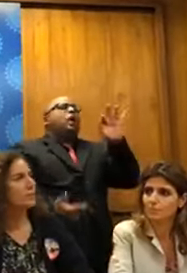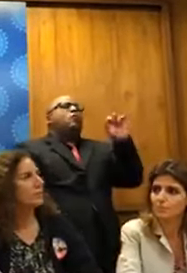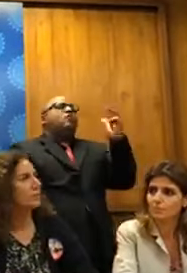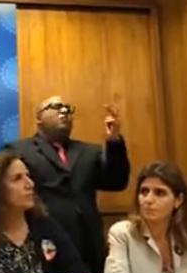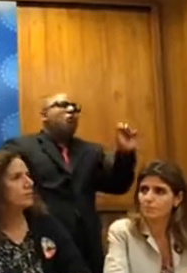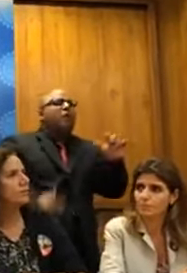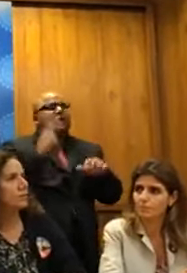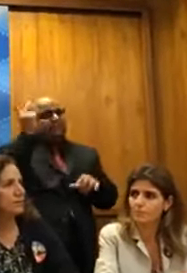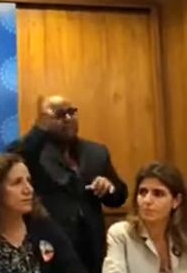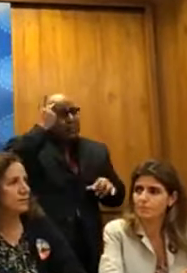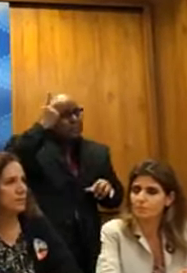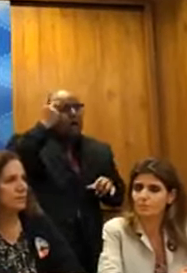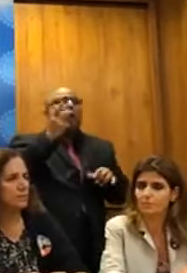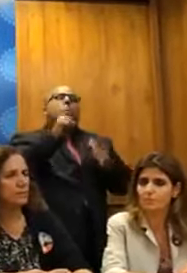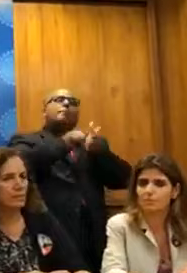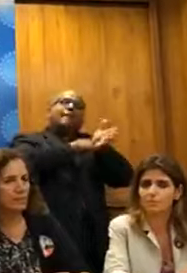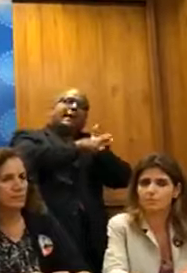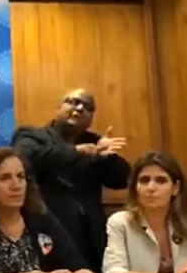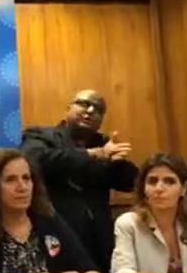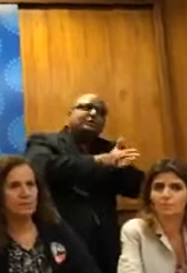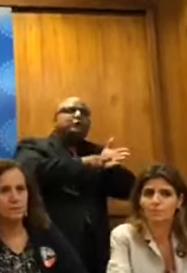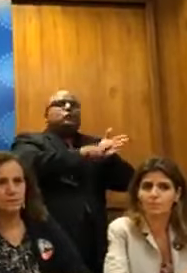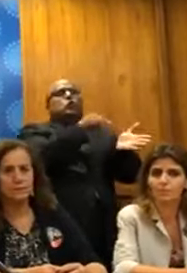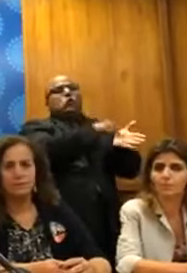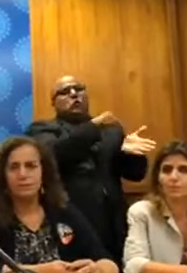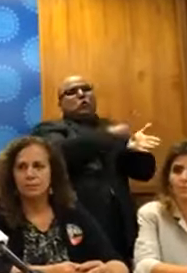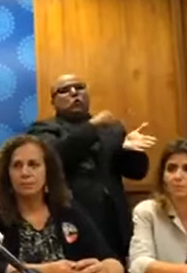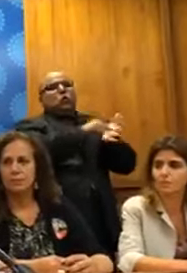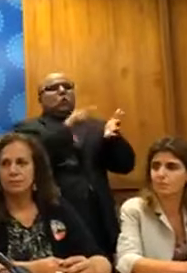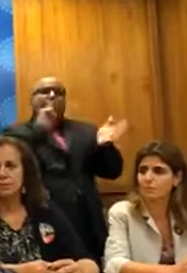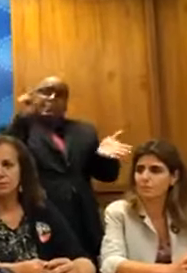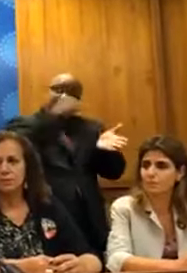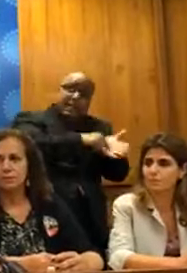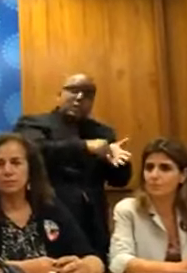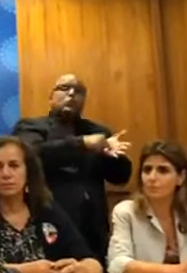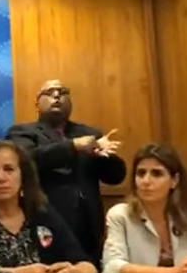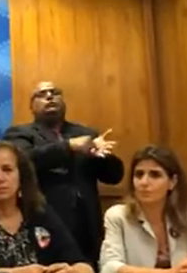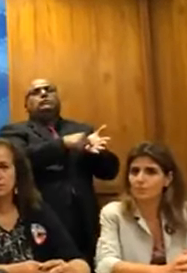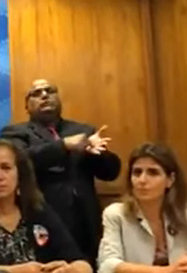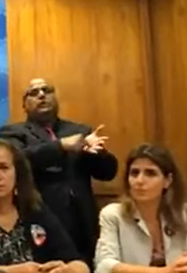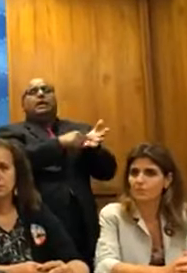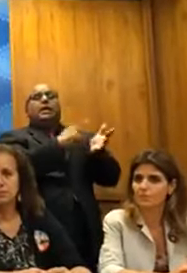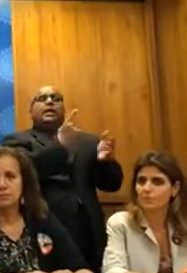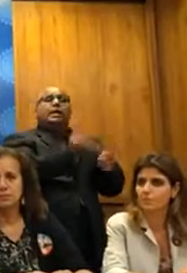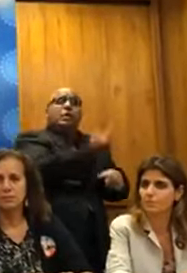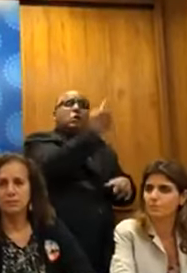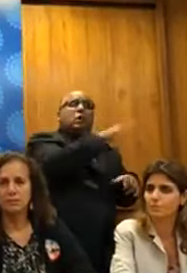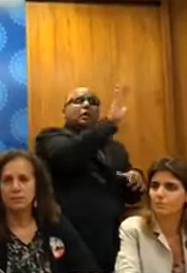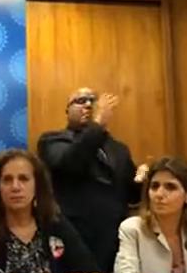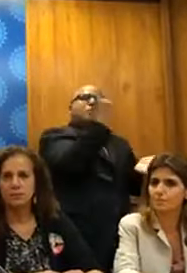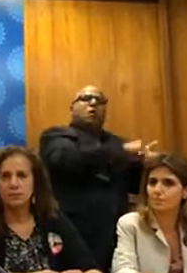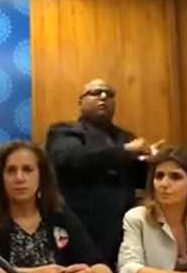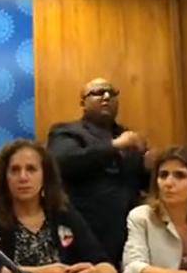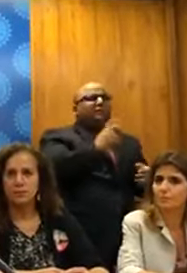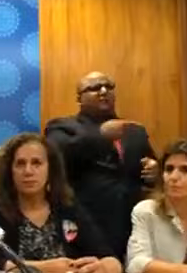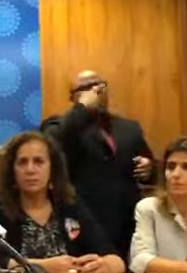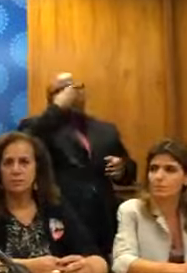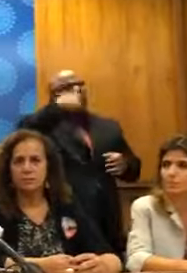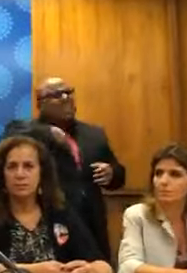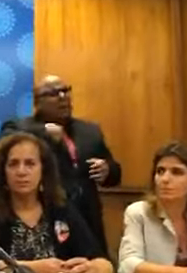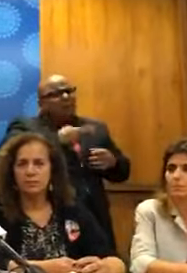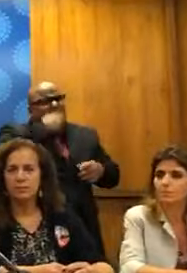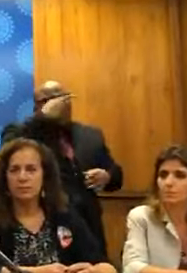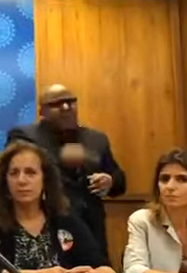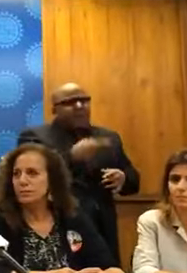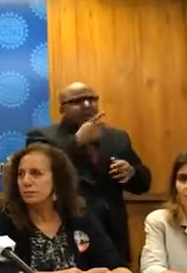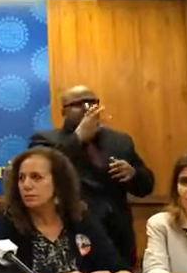Paulo apurou a ABC e o candidato se indignou. E aí bota a resposta do outro. Agora,